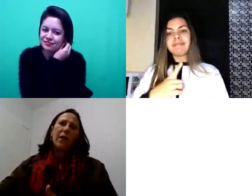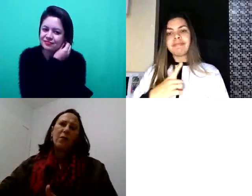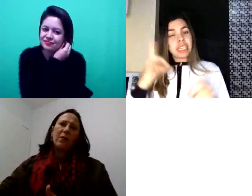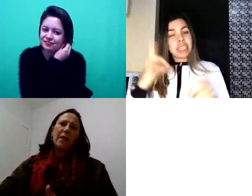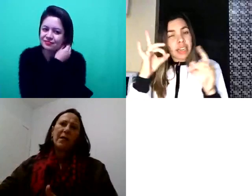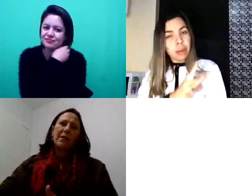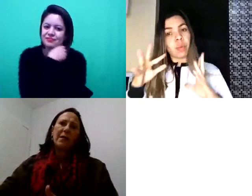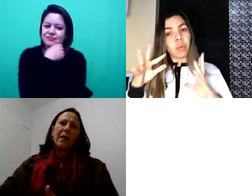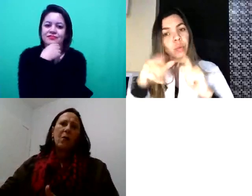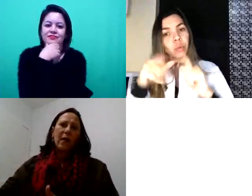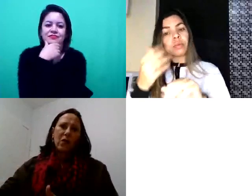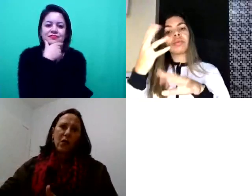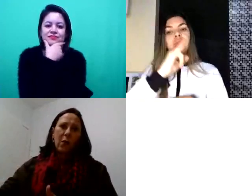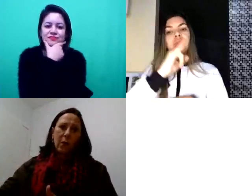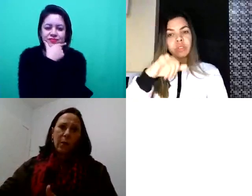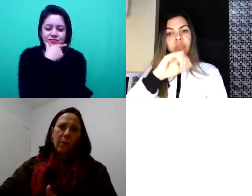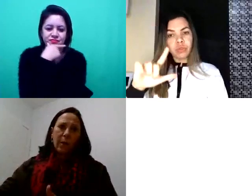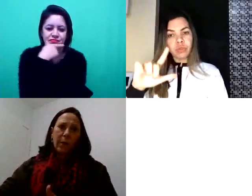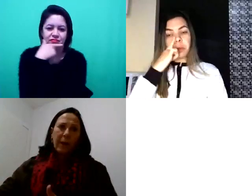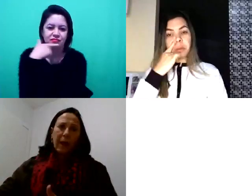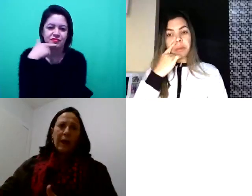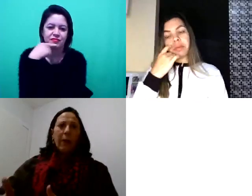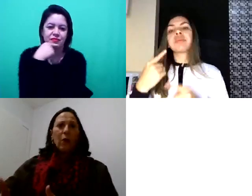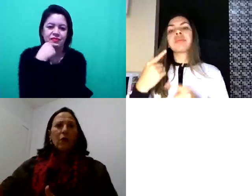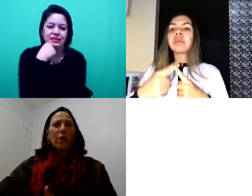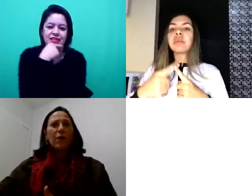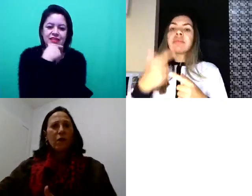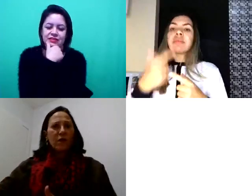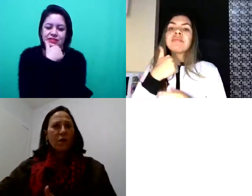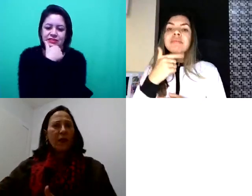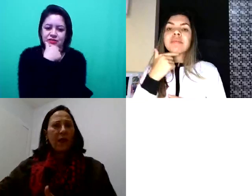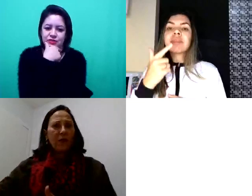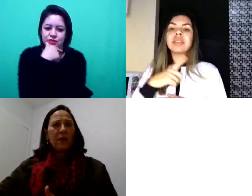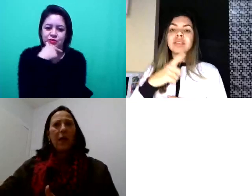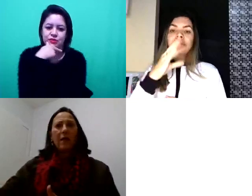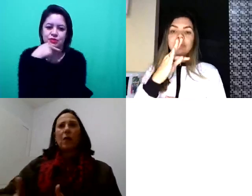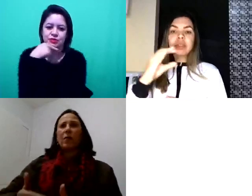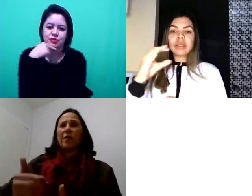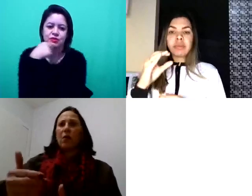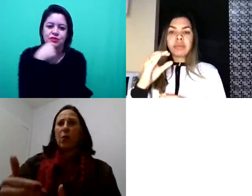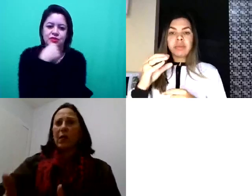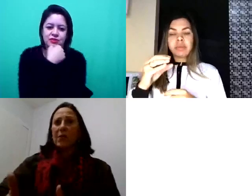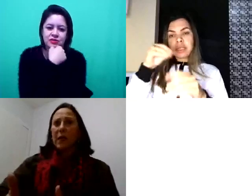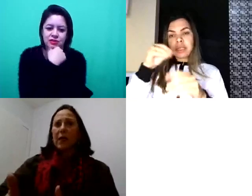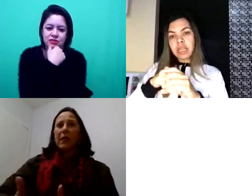os alunos os TCCs no SGU, tá? Que é por onde os professores vão orientar vocês, é onde vai se compor as